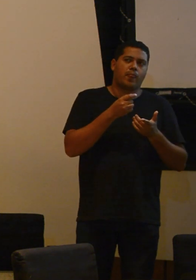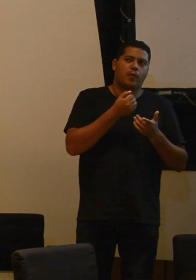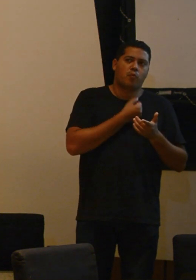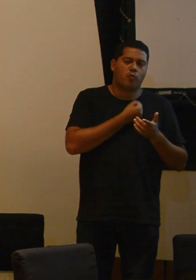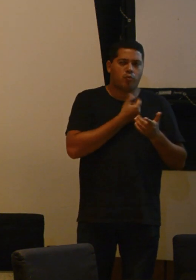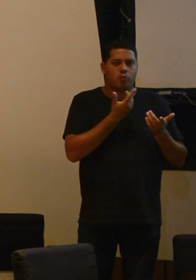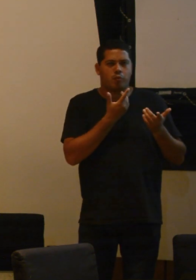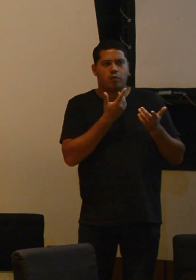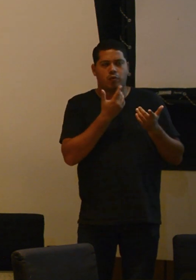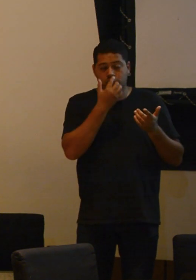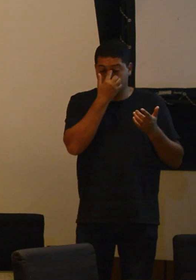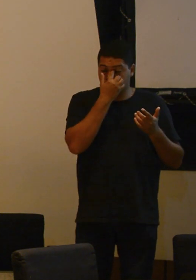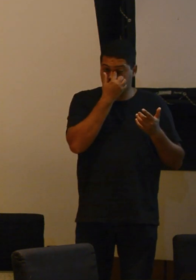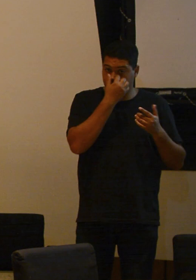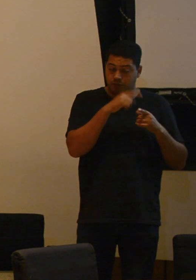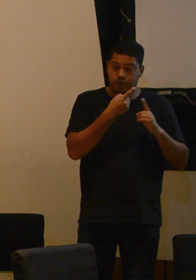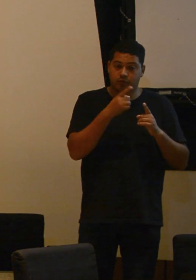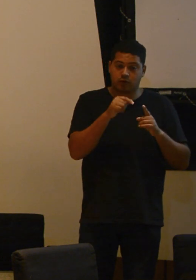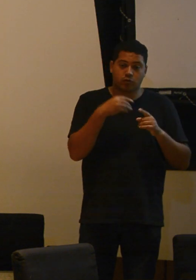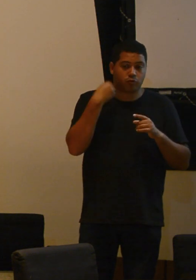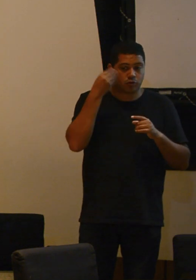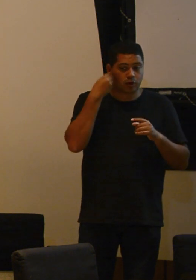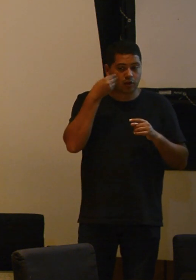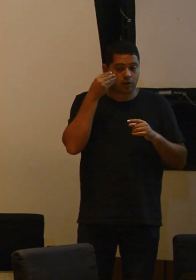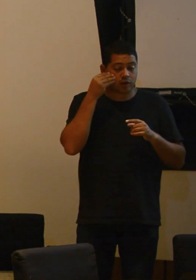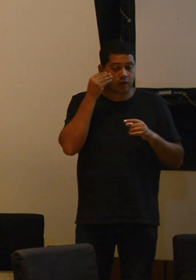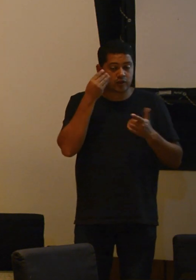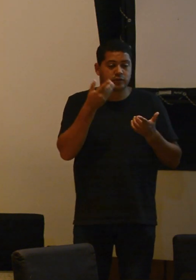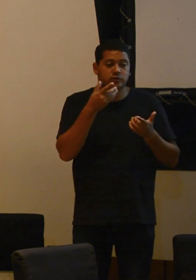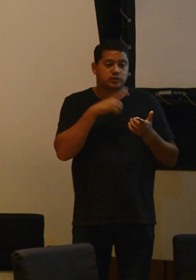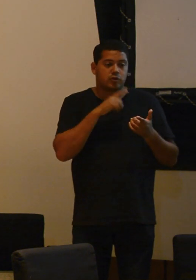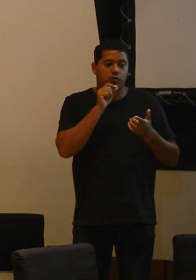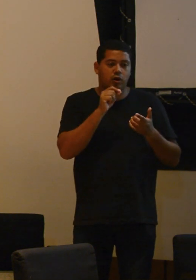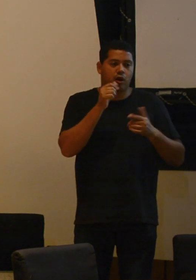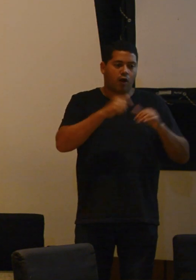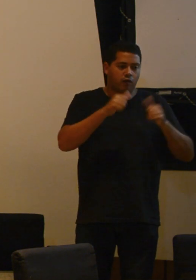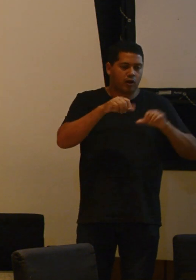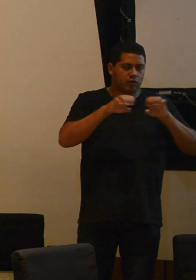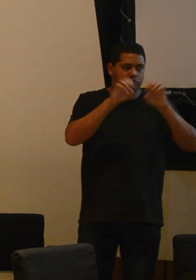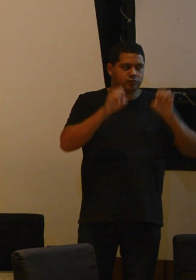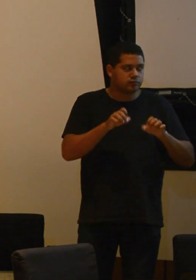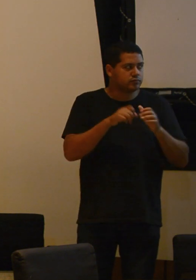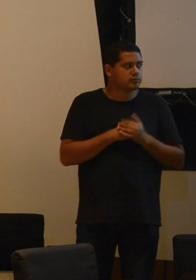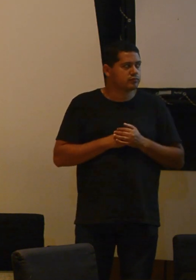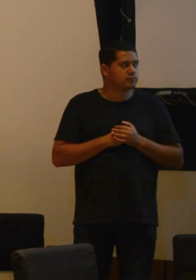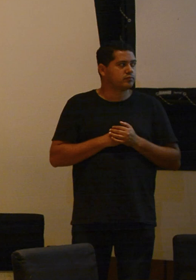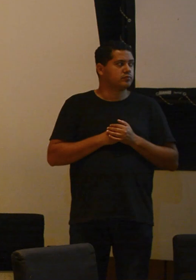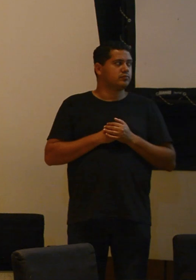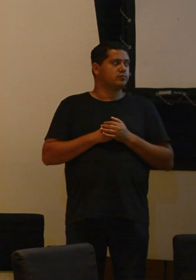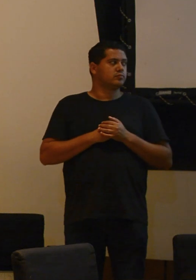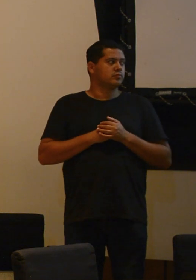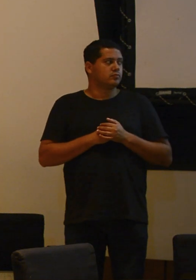a princípio são testes que avaliam função de estrutura. E assim, quando a gente